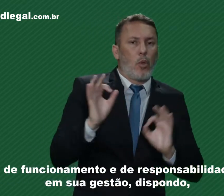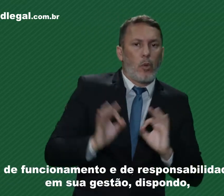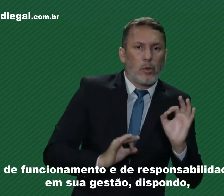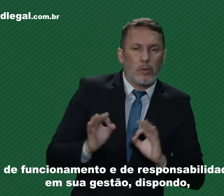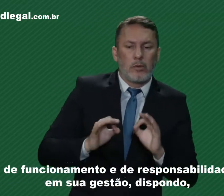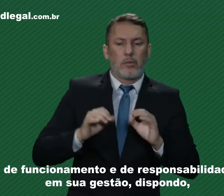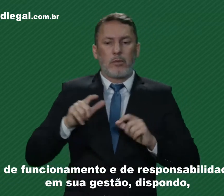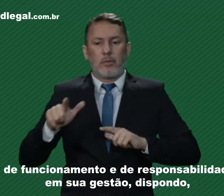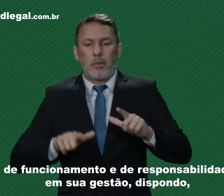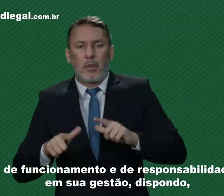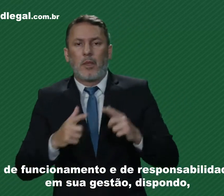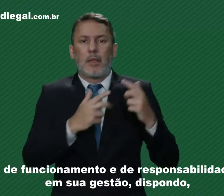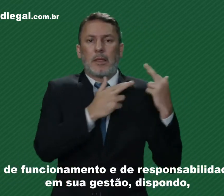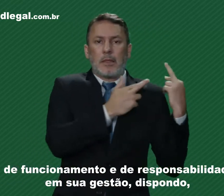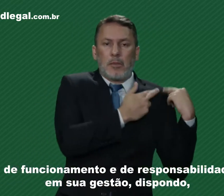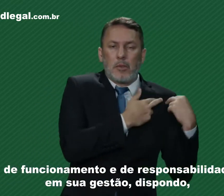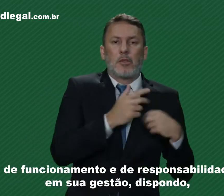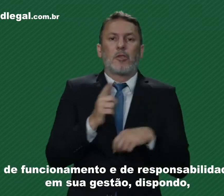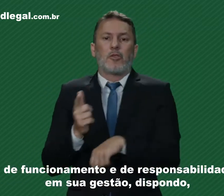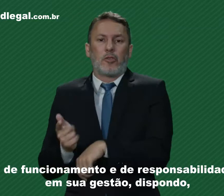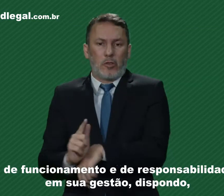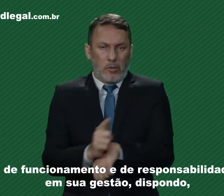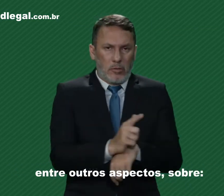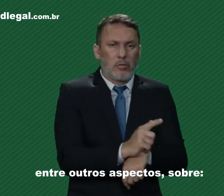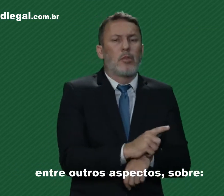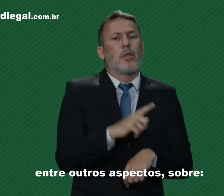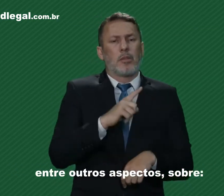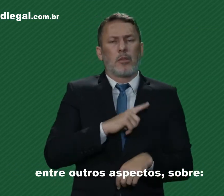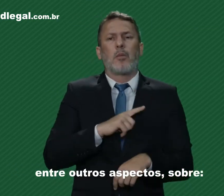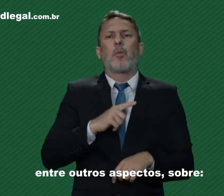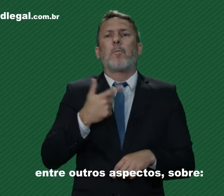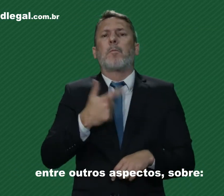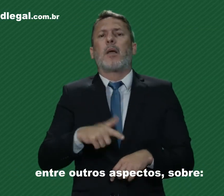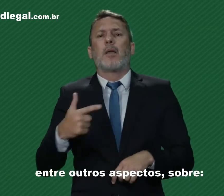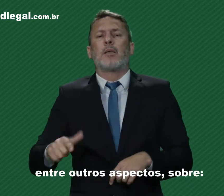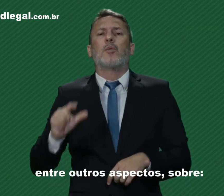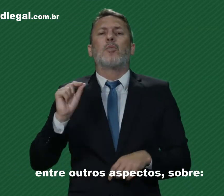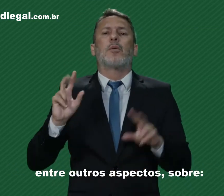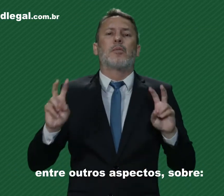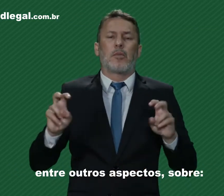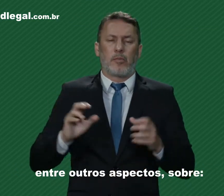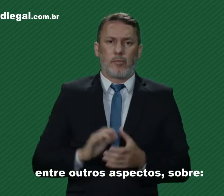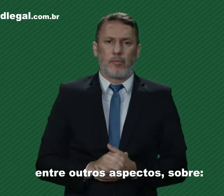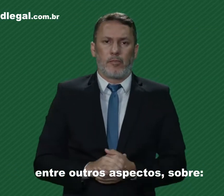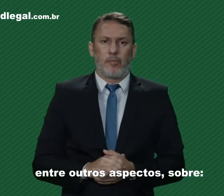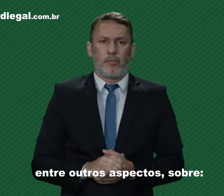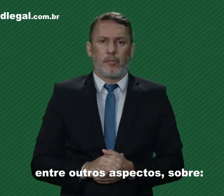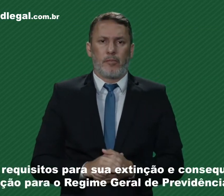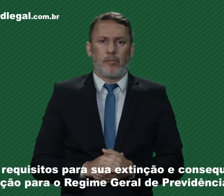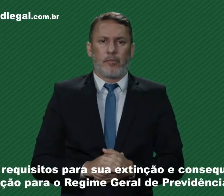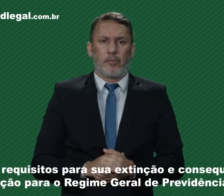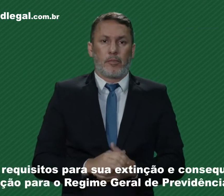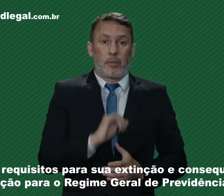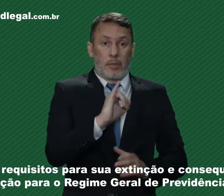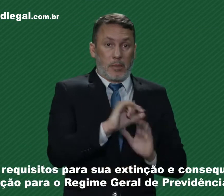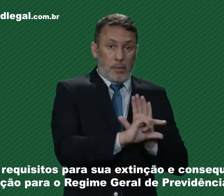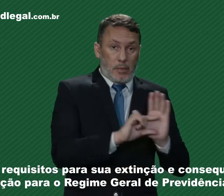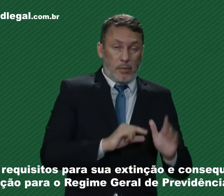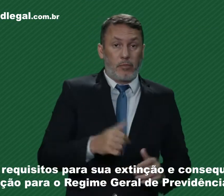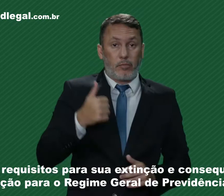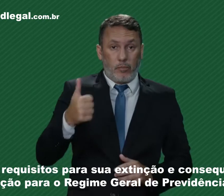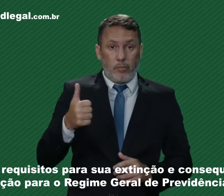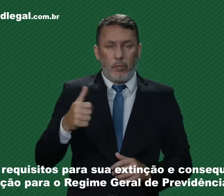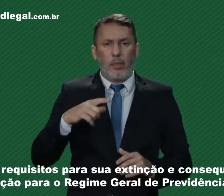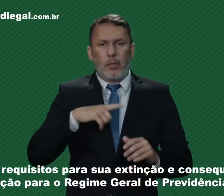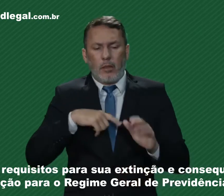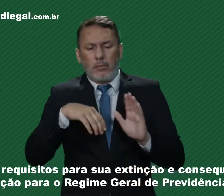de responsabilidade em sua gestão, dispondo, entre outros aspectos, sobre: Inciso 1.